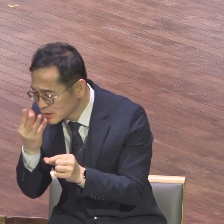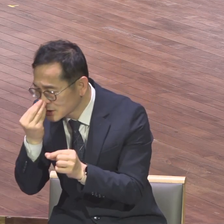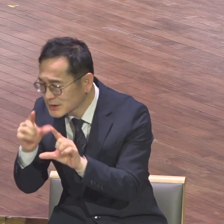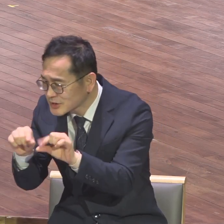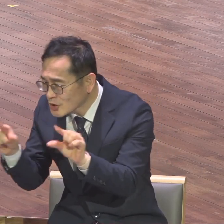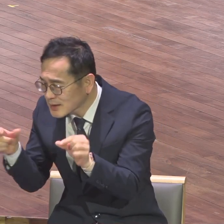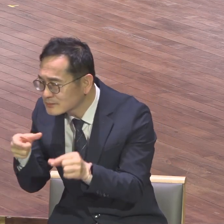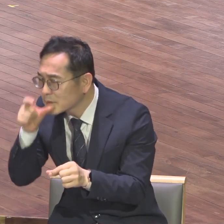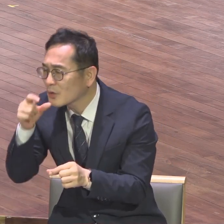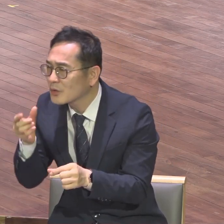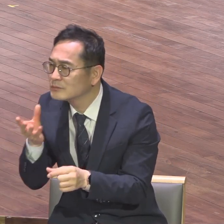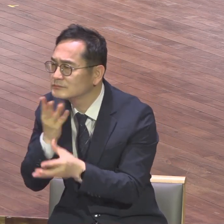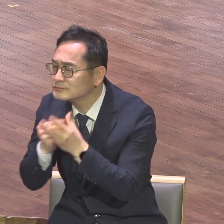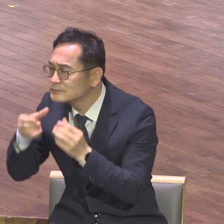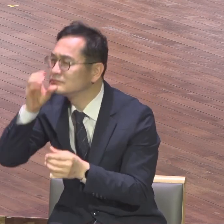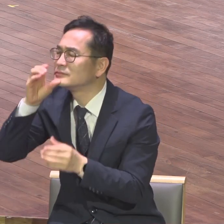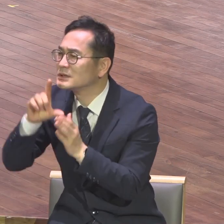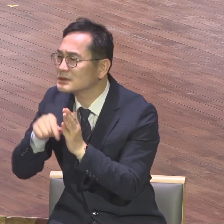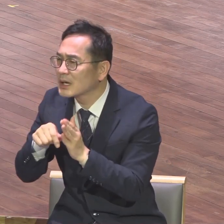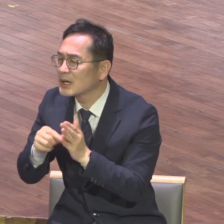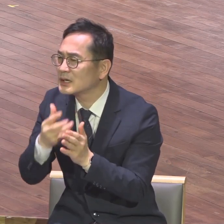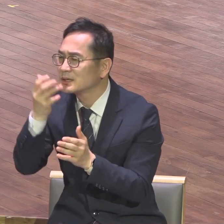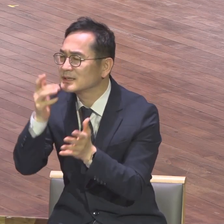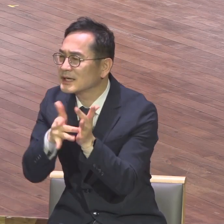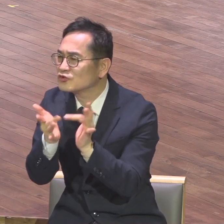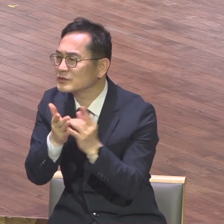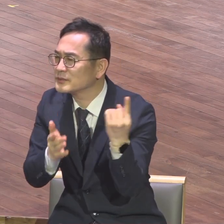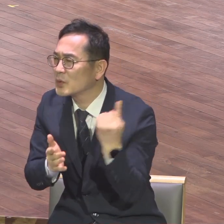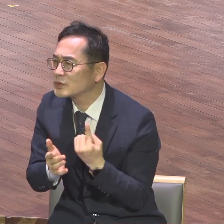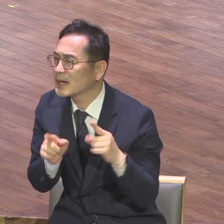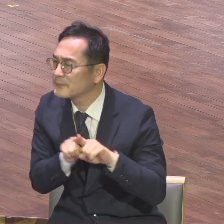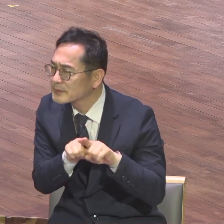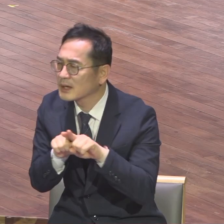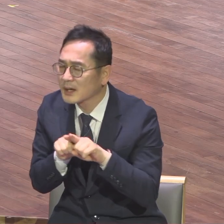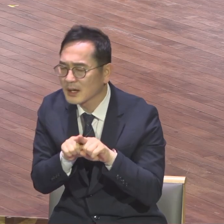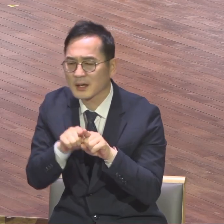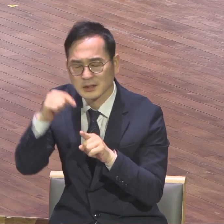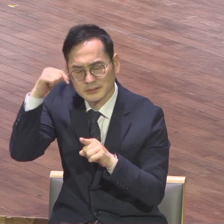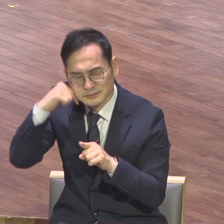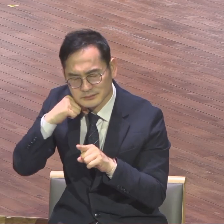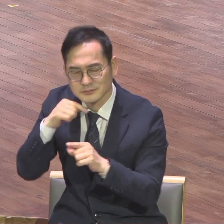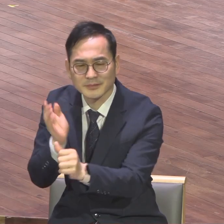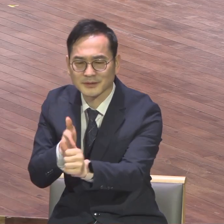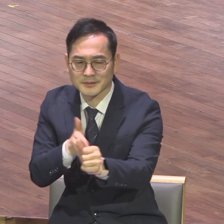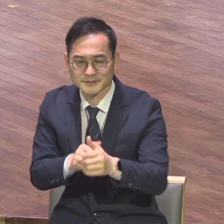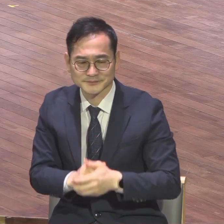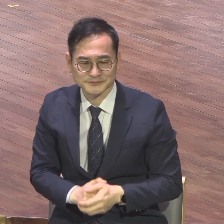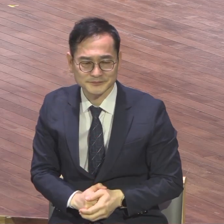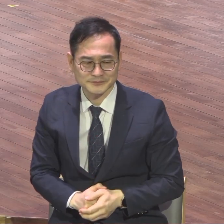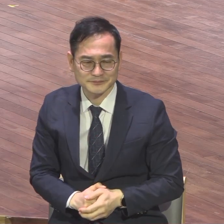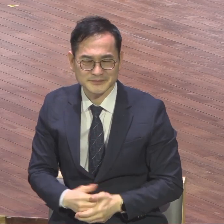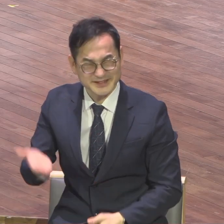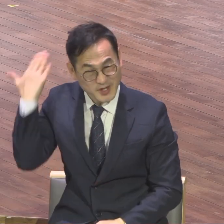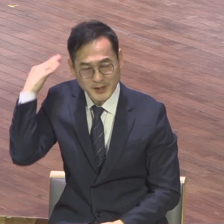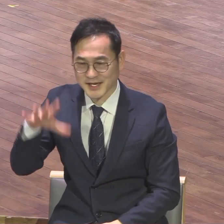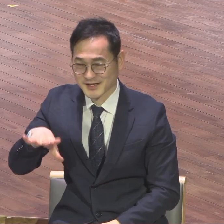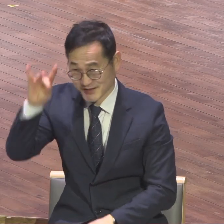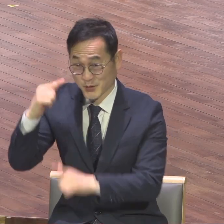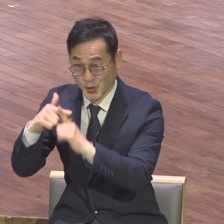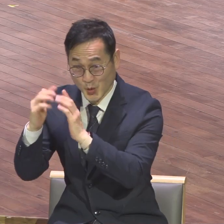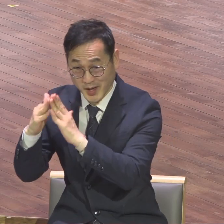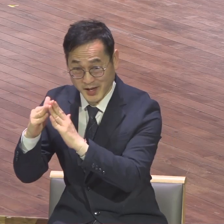되시기 바랍니다. 사실 초대교회 성도들은 모일 때마다 성찬식했어요. 모일 때